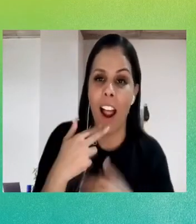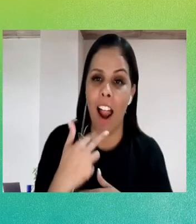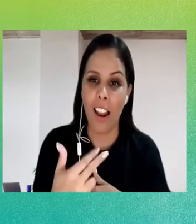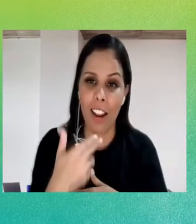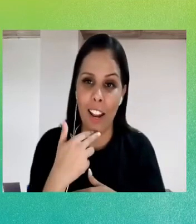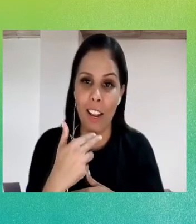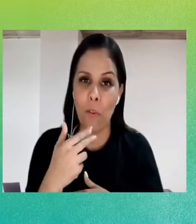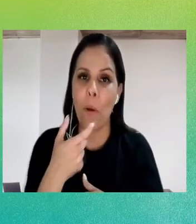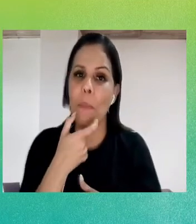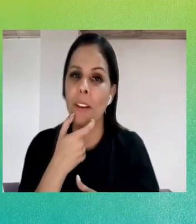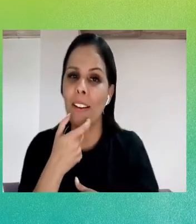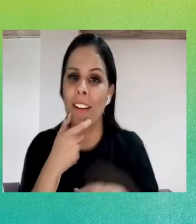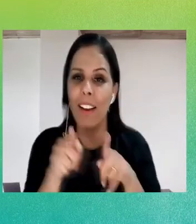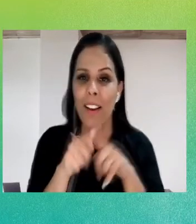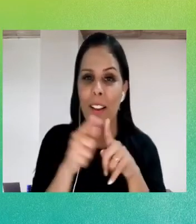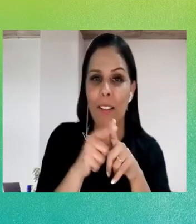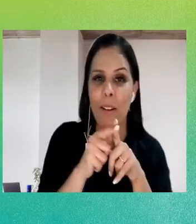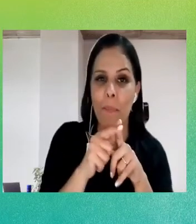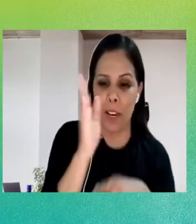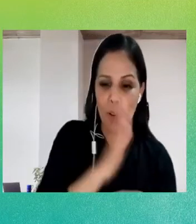brasileira?